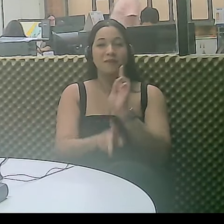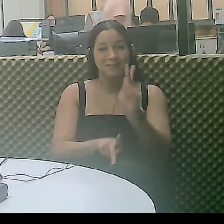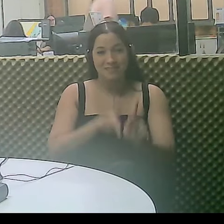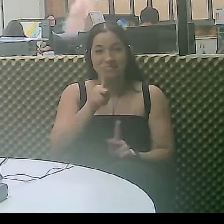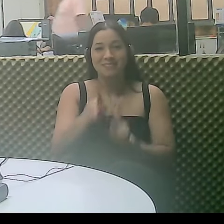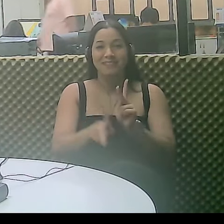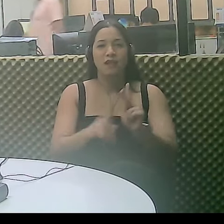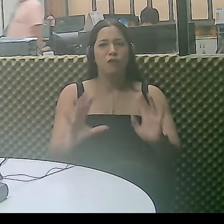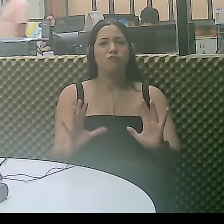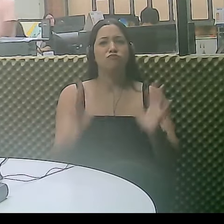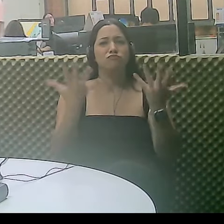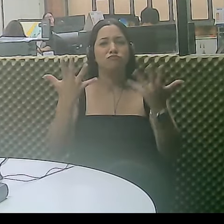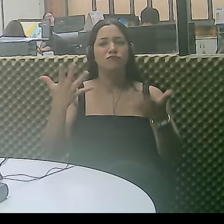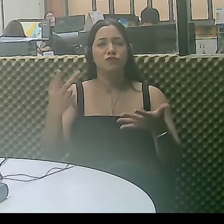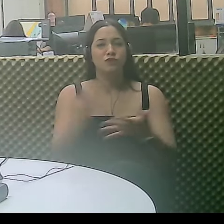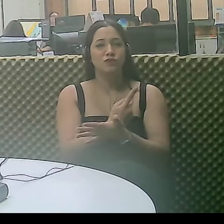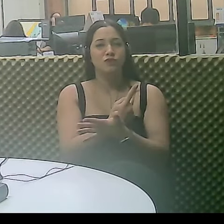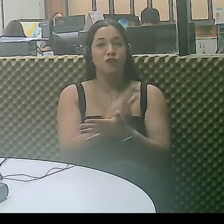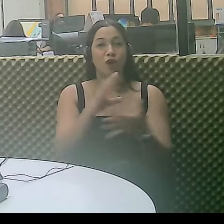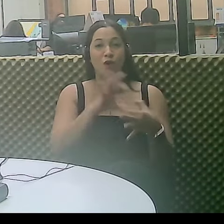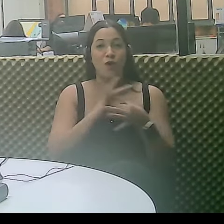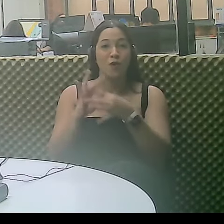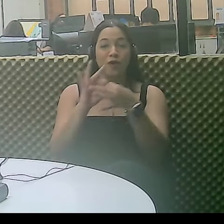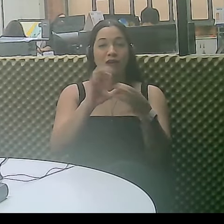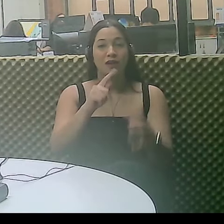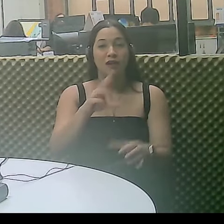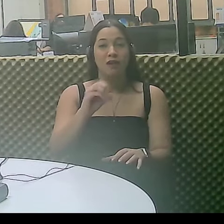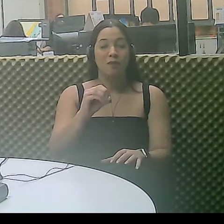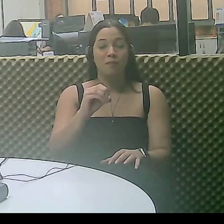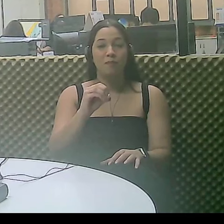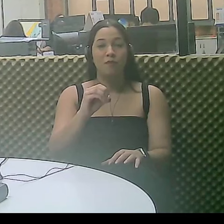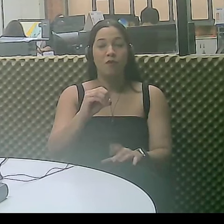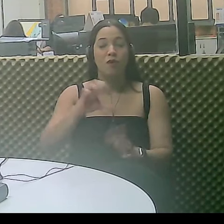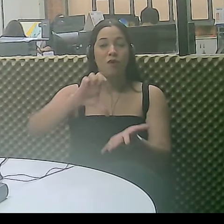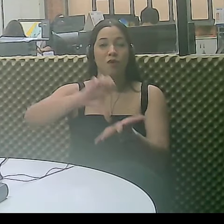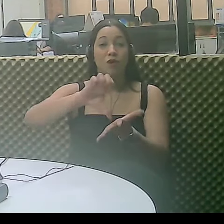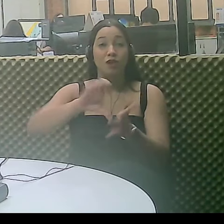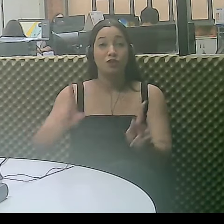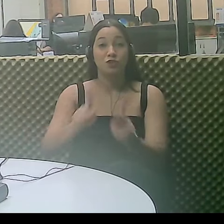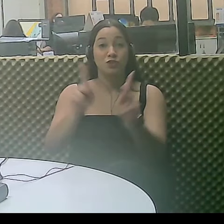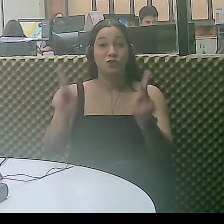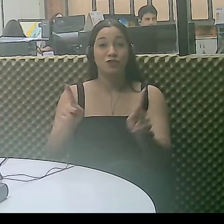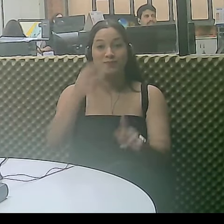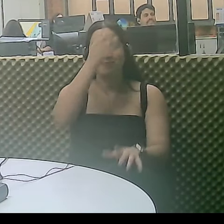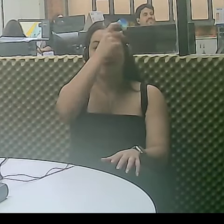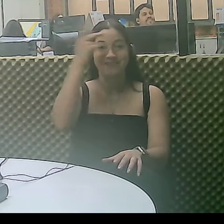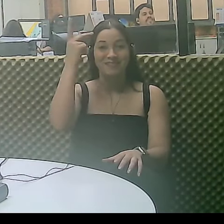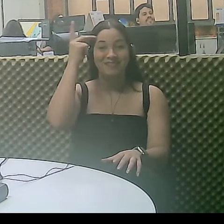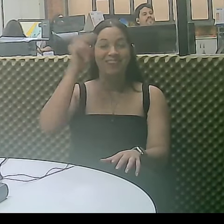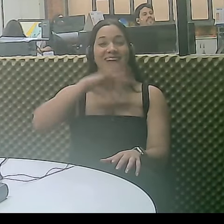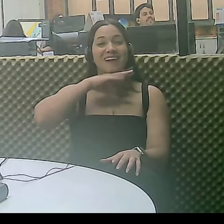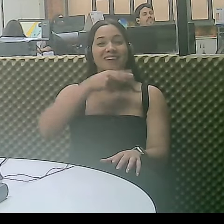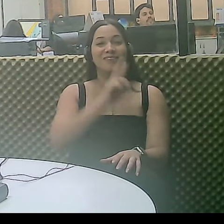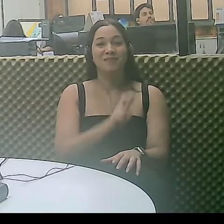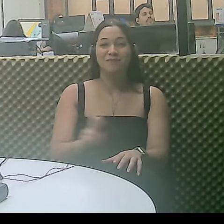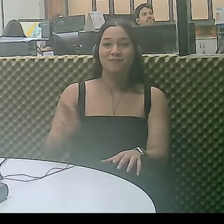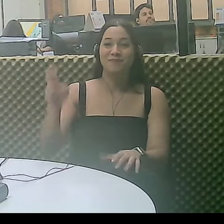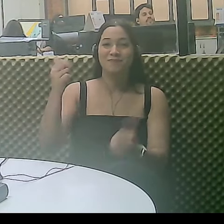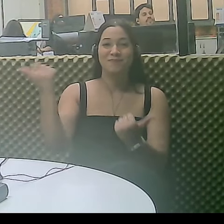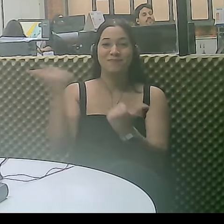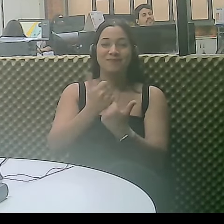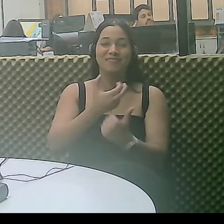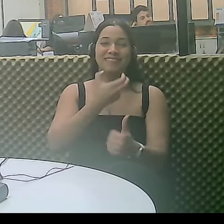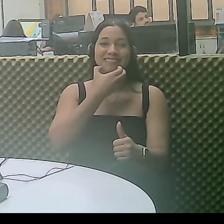população. O evento é realizado pelo Conecta Expo, no Center Convention. Na ocasião, o prefeito Odelmo Leão foi representado pelo